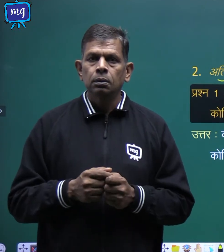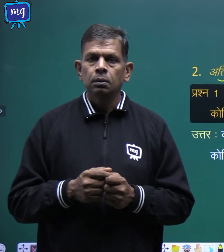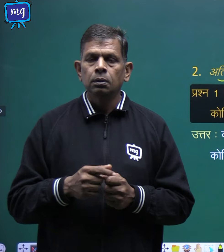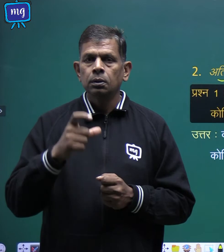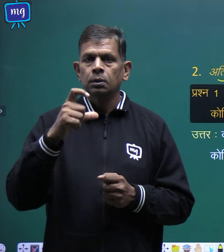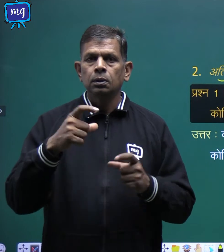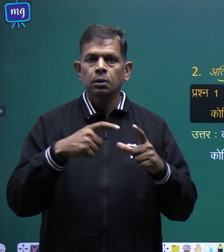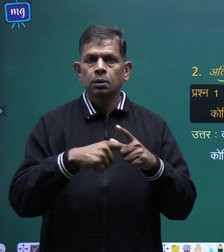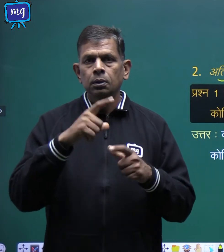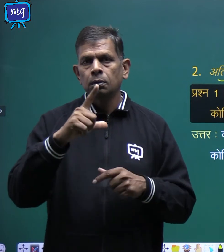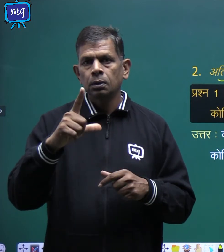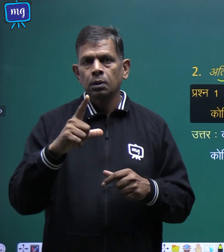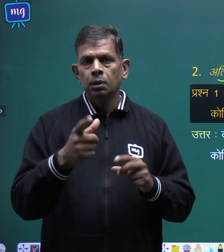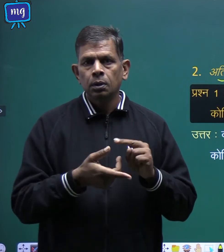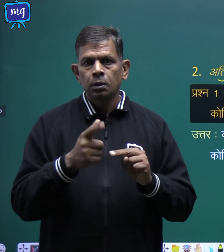कोशिका के